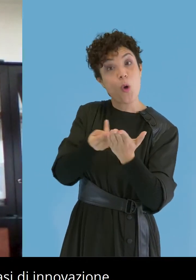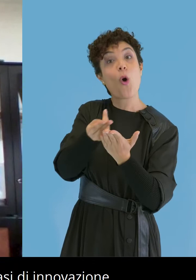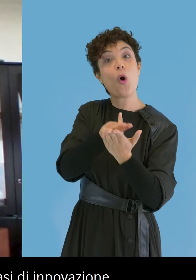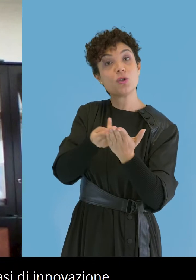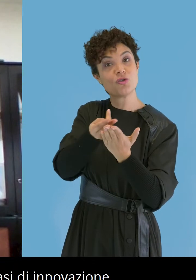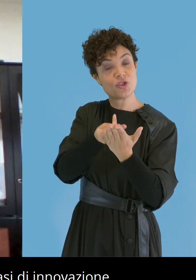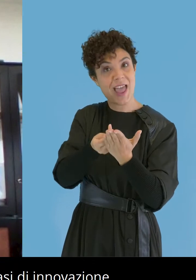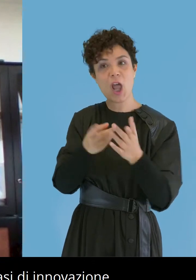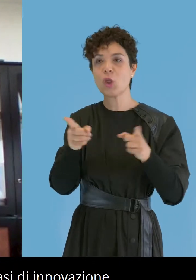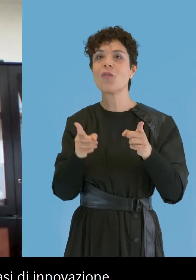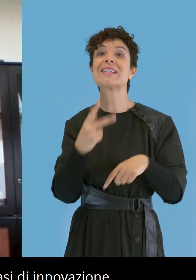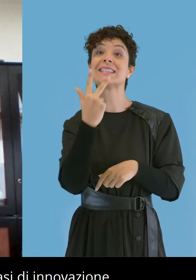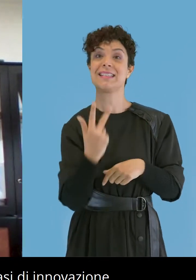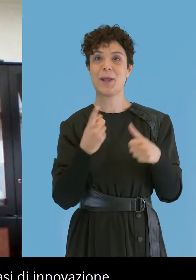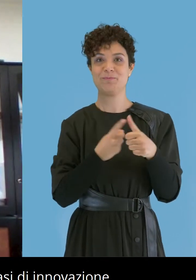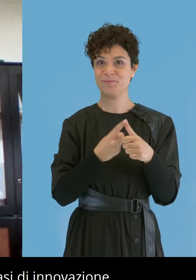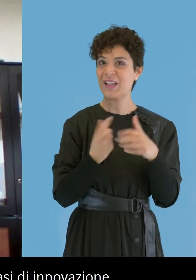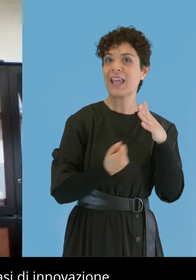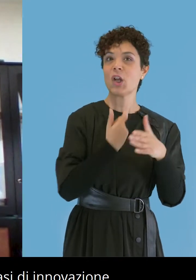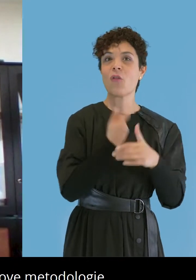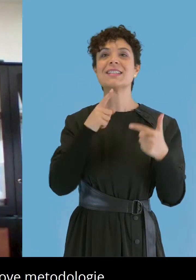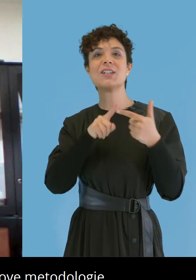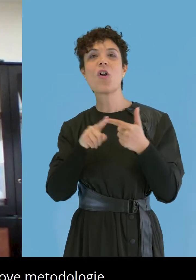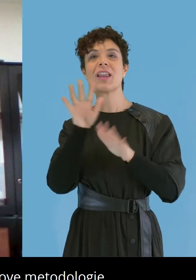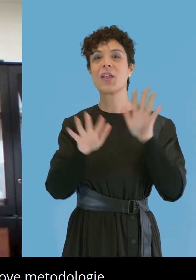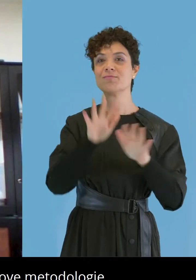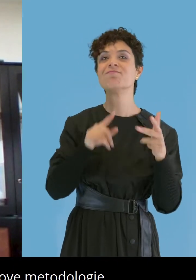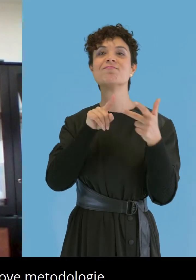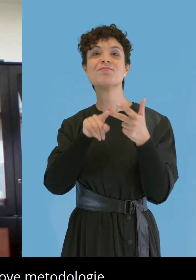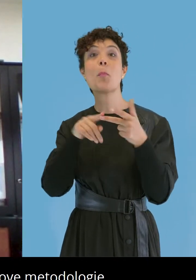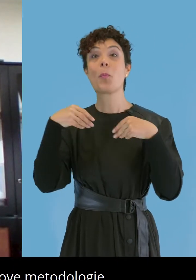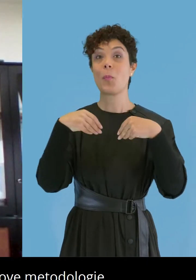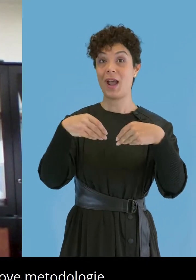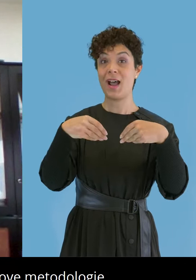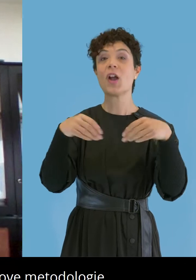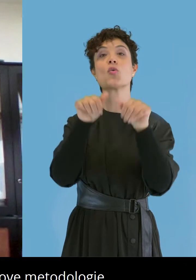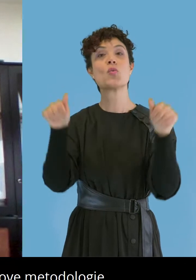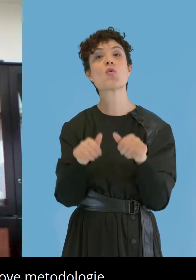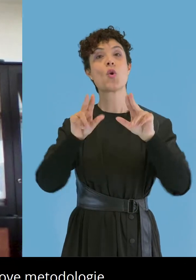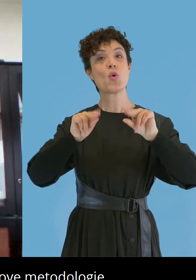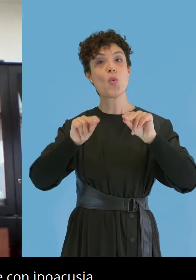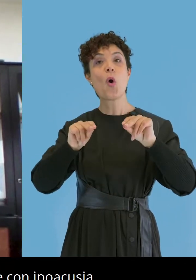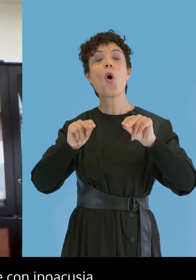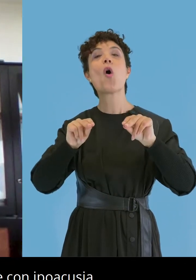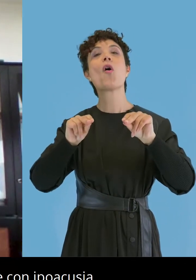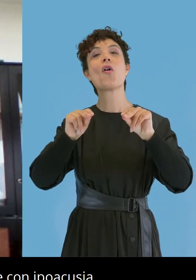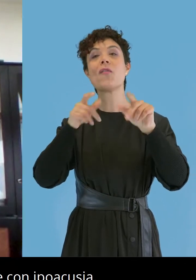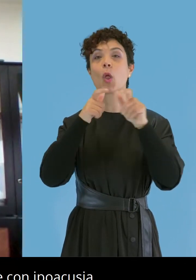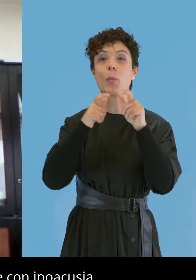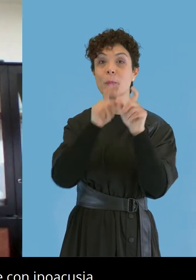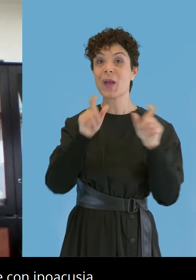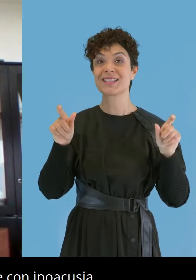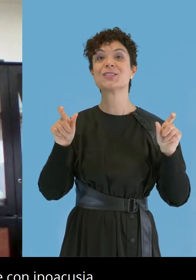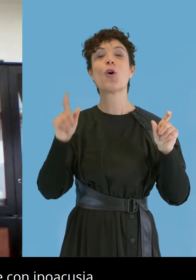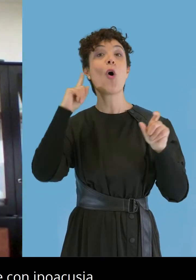è declinato nelle tre fasi di innovazione, informazione e partecipazione, di nuove metodologie per la comunicazione